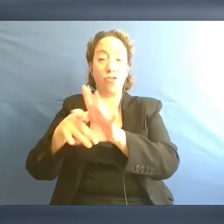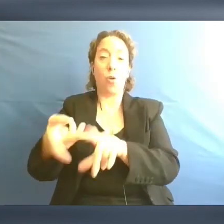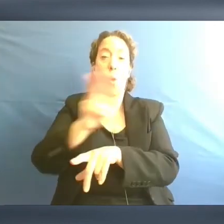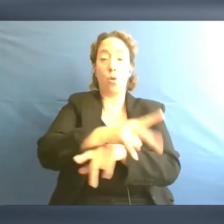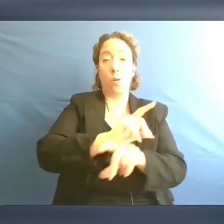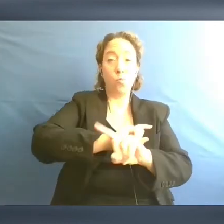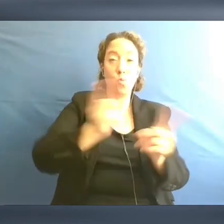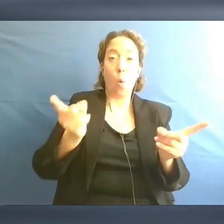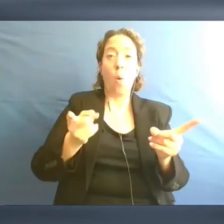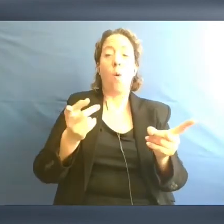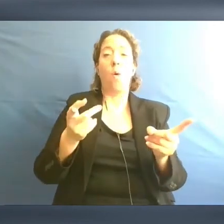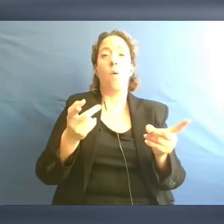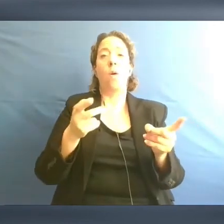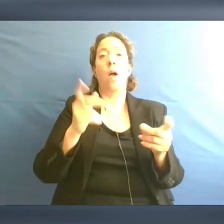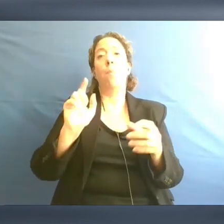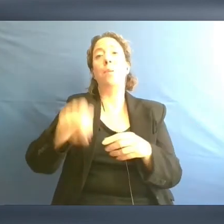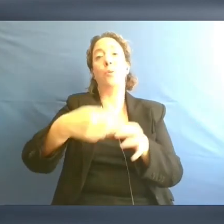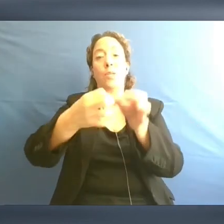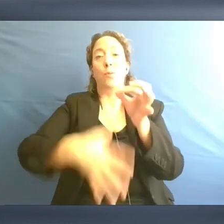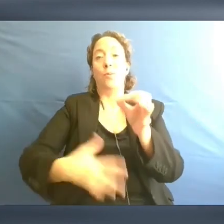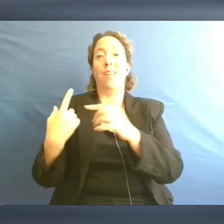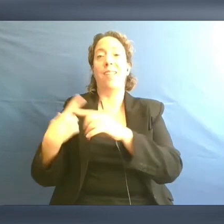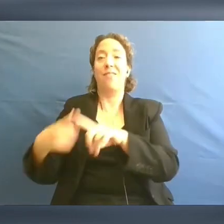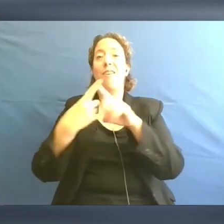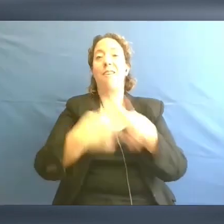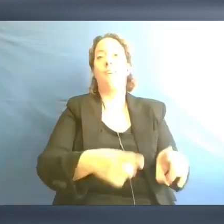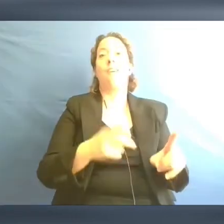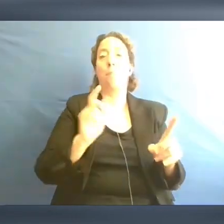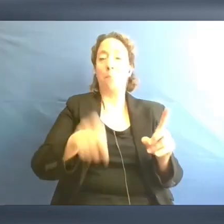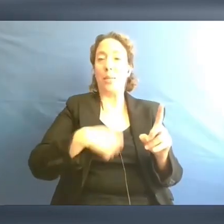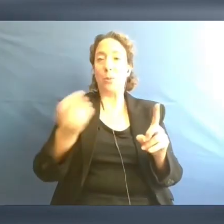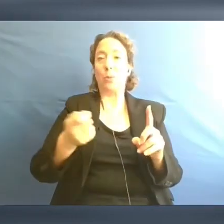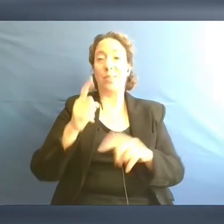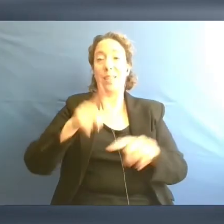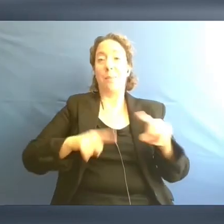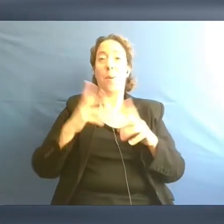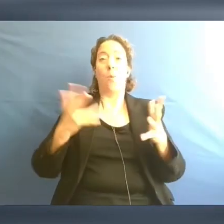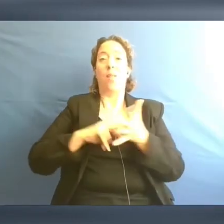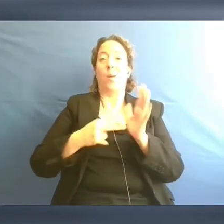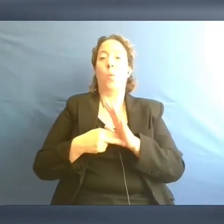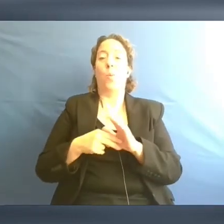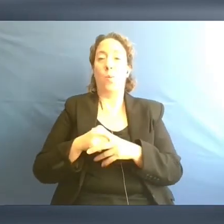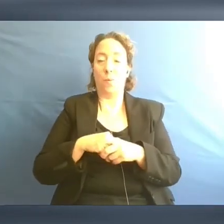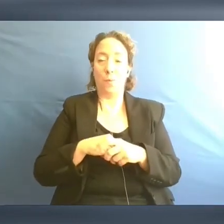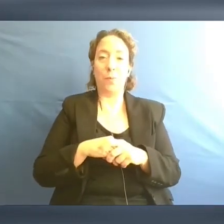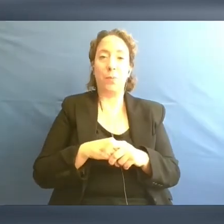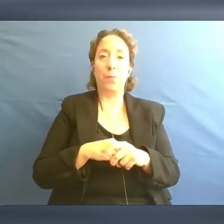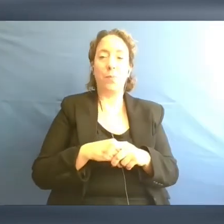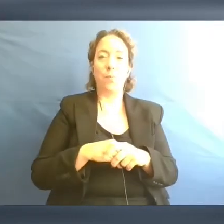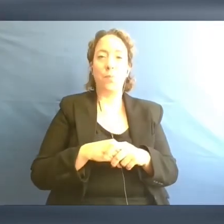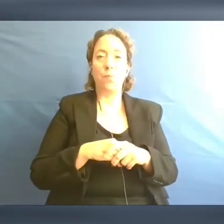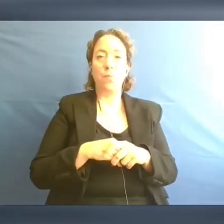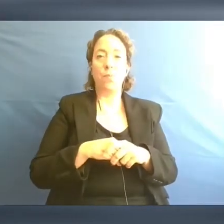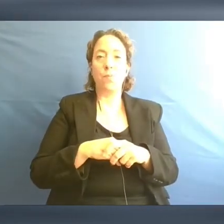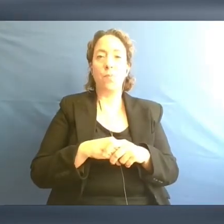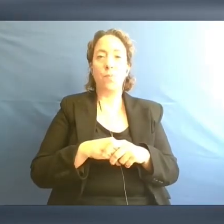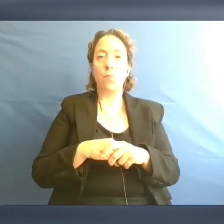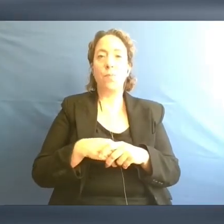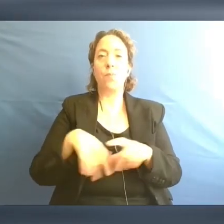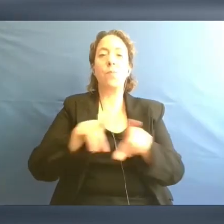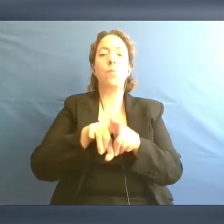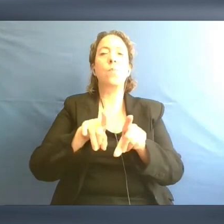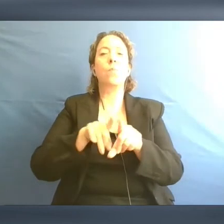ça va bien évidemment changer le résultat selon la technologie. Et ça va permettre aussi